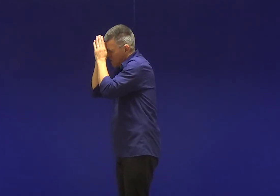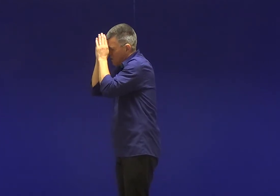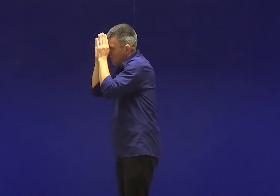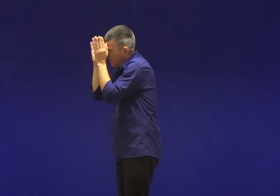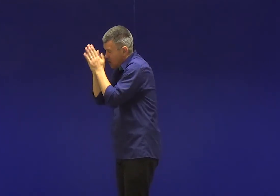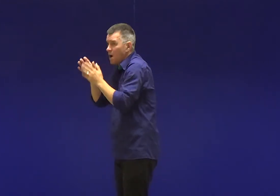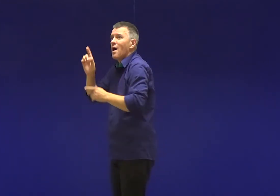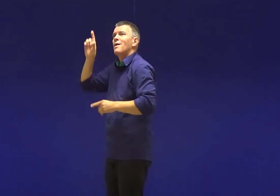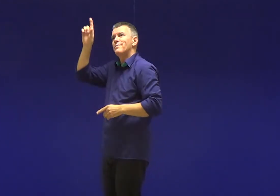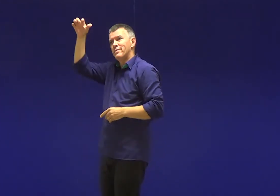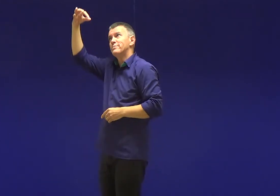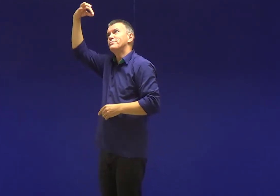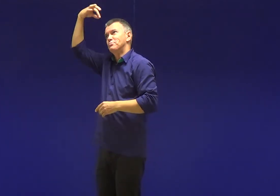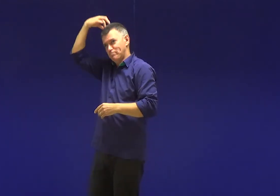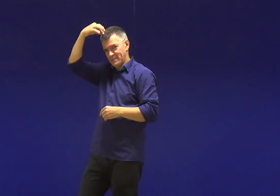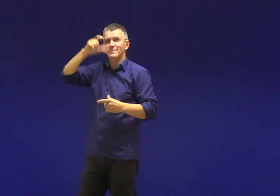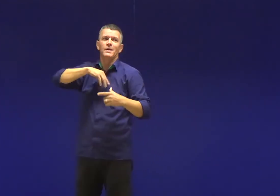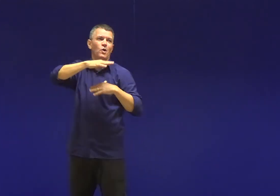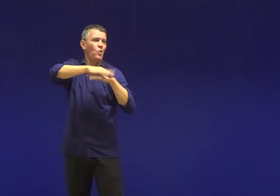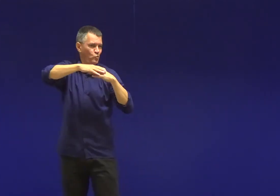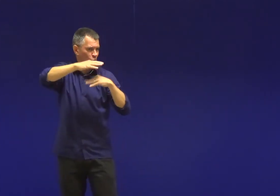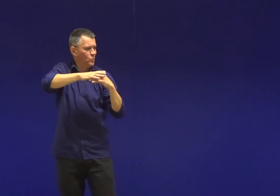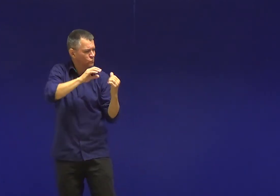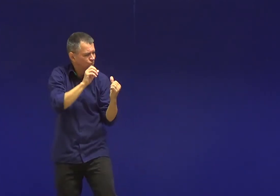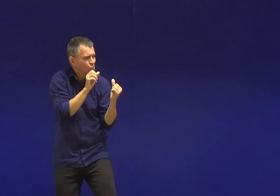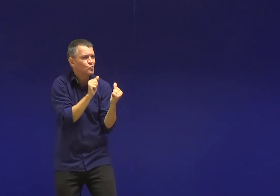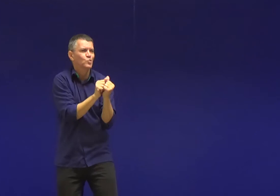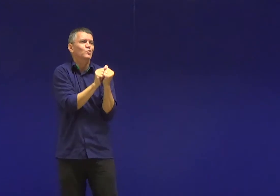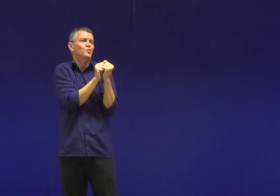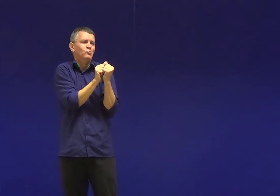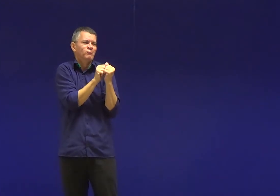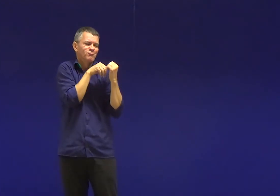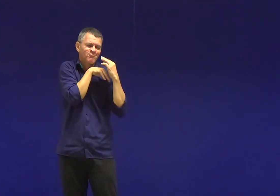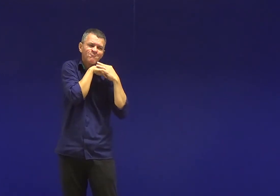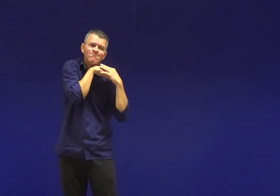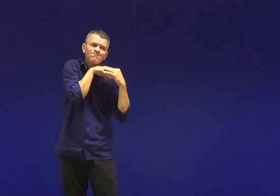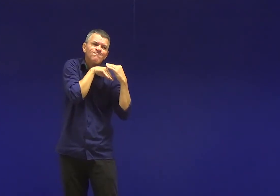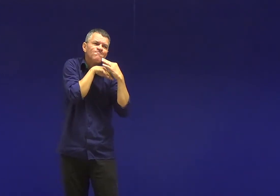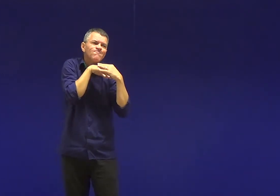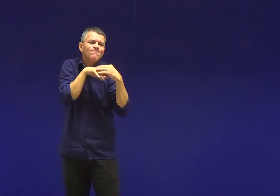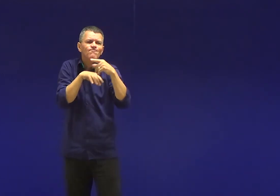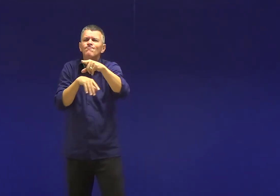A gente vai lá, ajoelha e ora, porque Deus te consola.